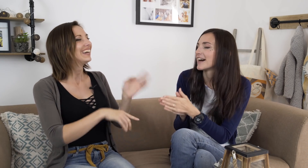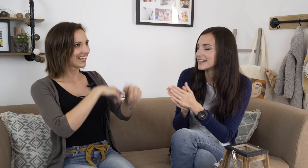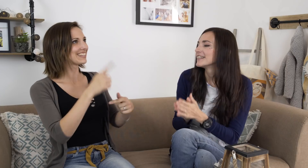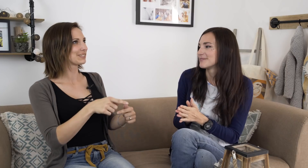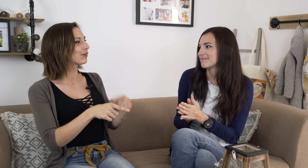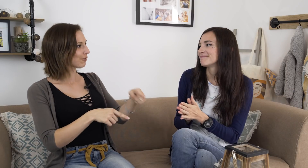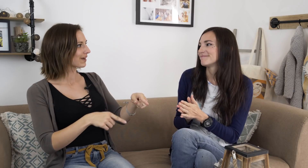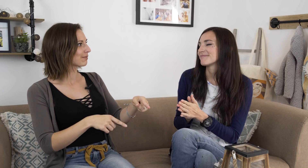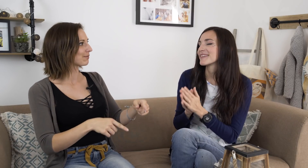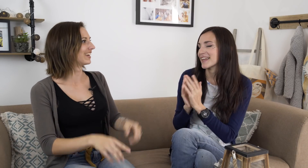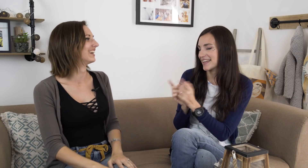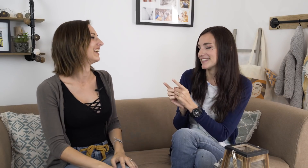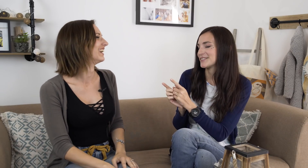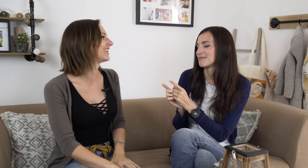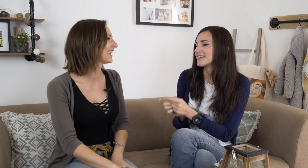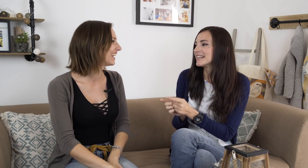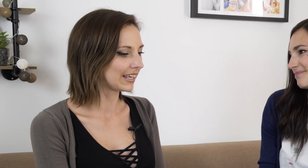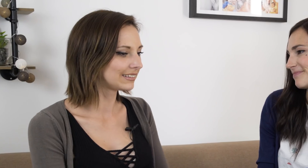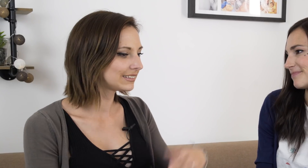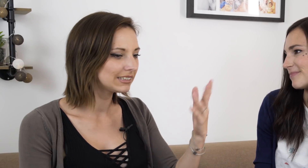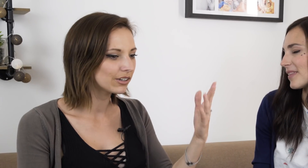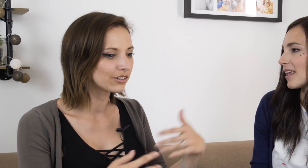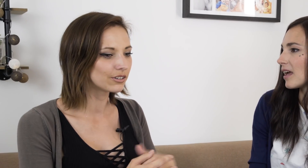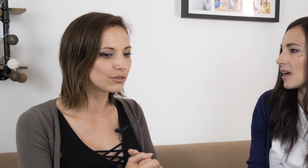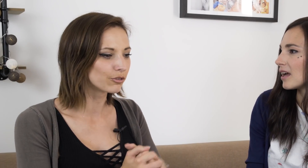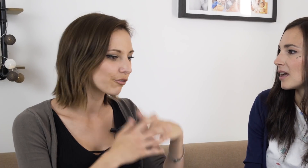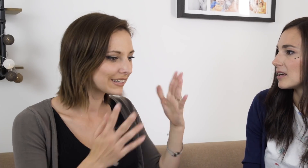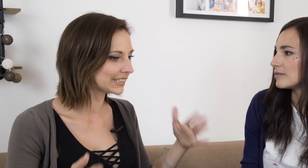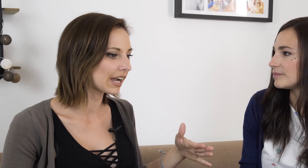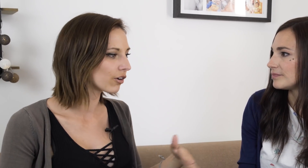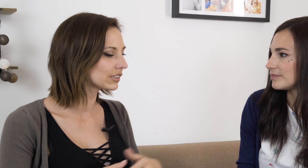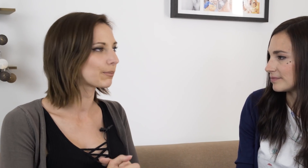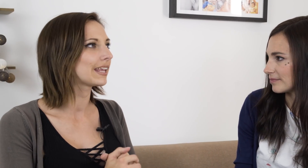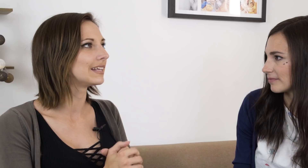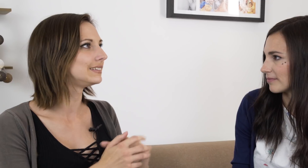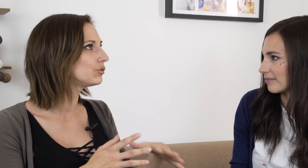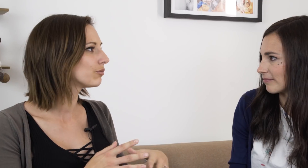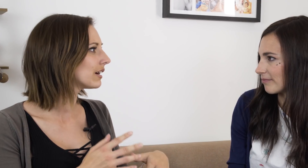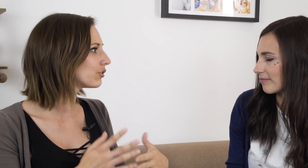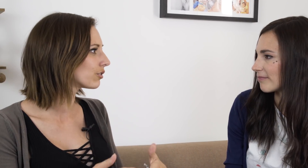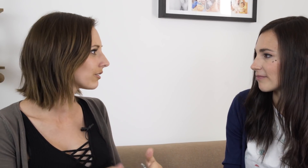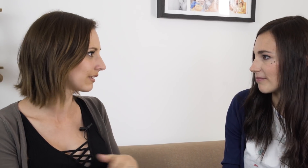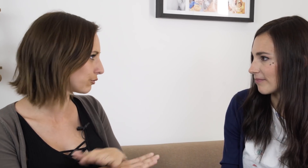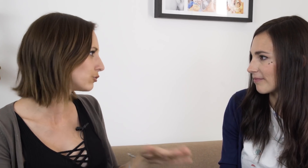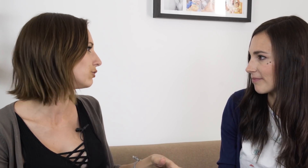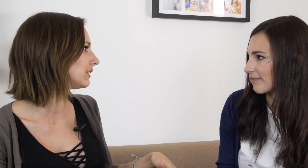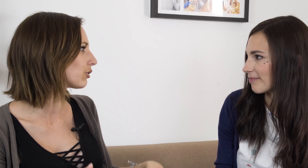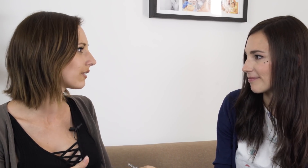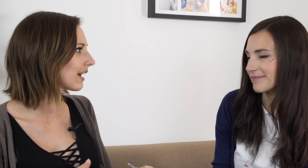Et à 6 mois on en parle à bébé. Exactement. Okay. Et si mon enfant il est déjà grand, je sais pas, il a 18 mois, 2 ans, c'est foutu, c'est trop tard